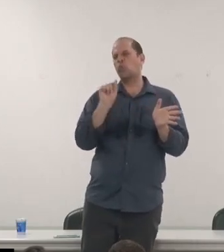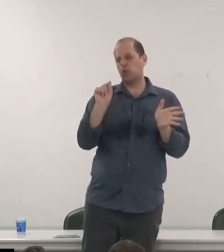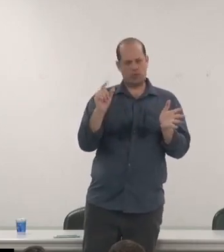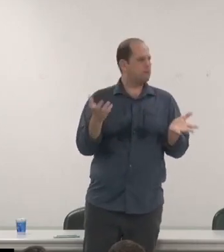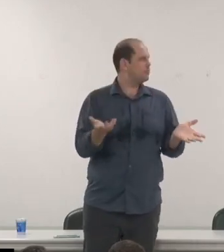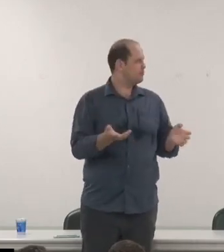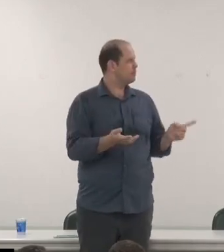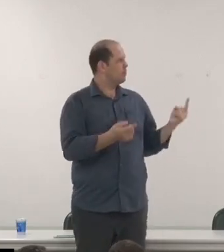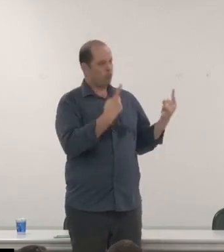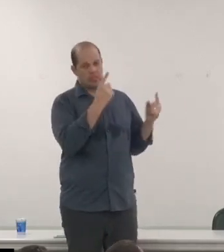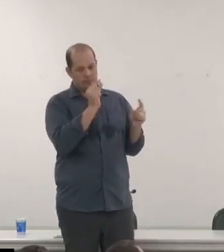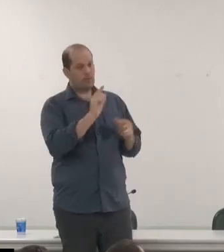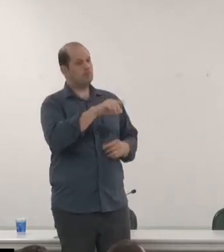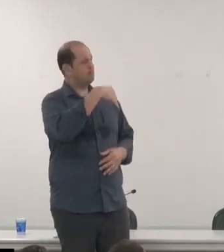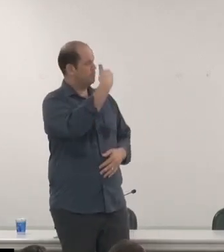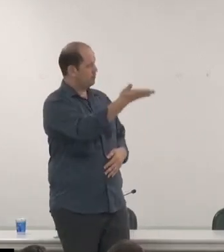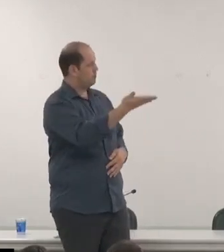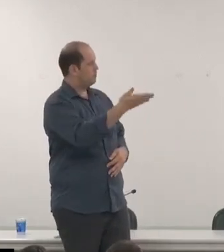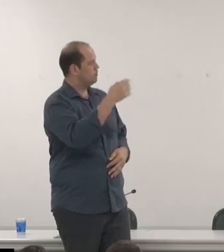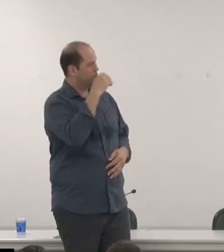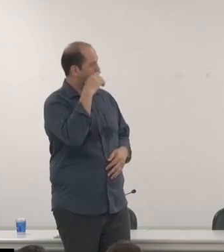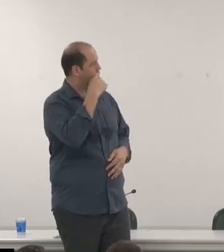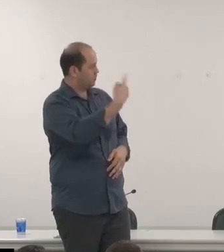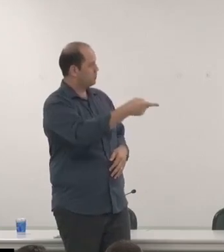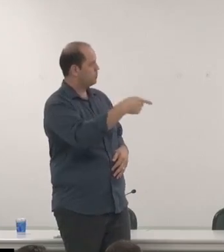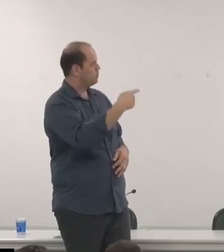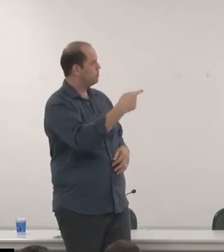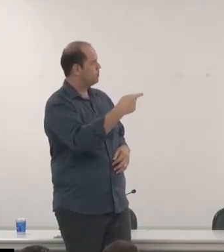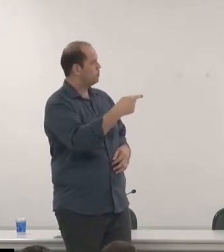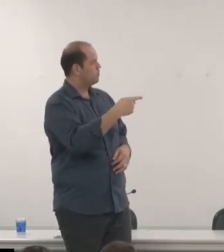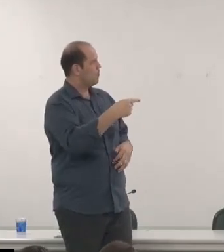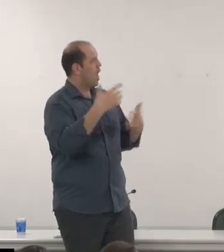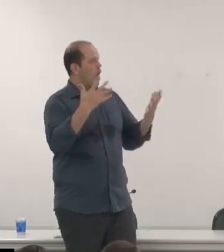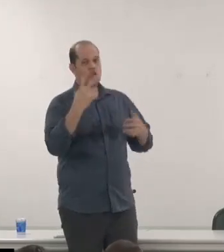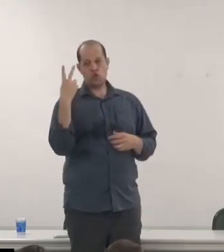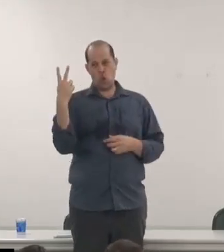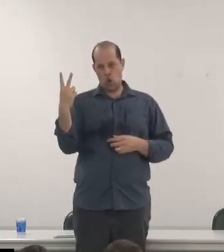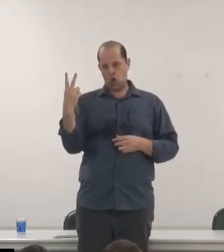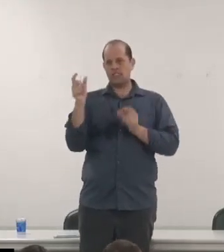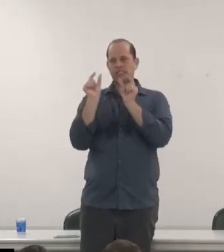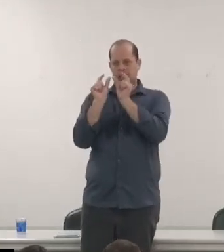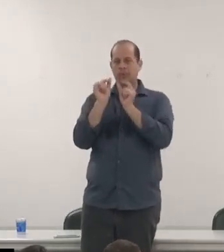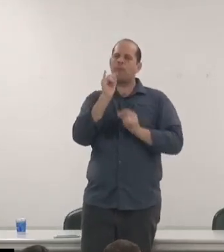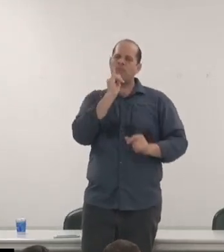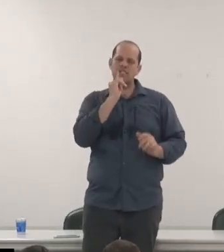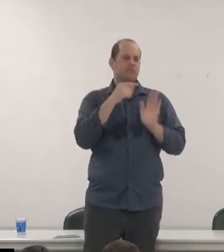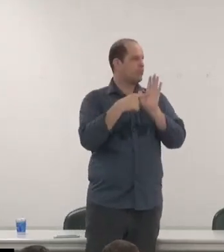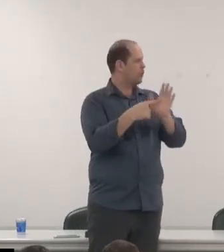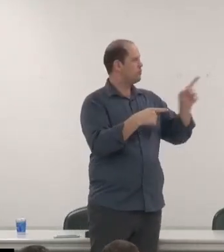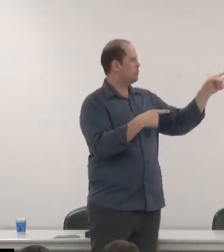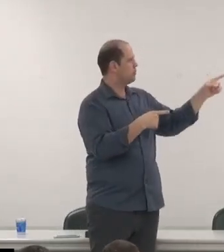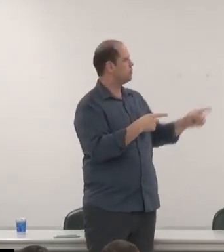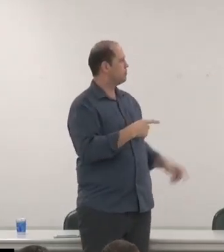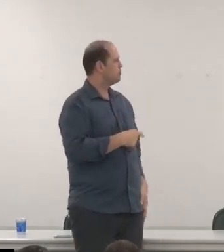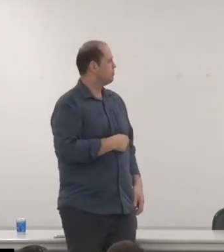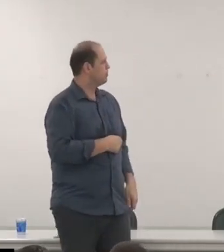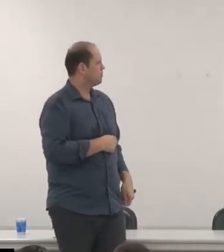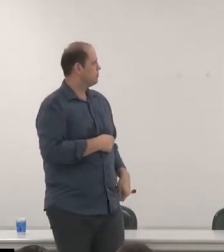economia linguística, né? Se a gente consegue expressar direto no rosto, o sinal manual acaba sendo eliminado. Aqui a gente tem